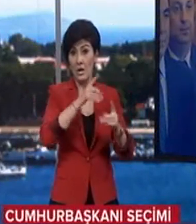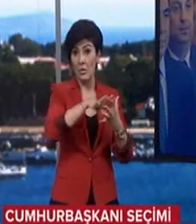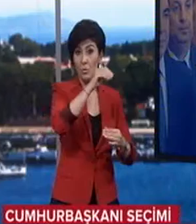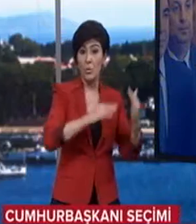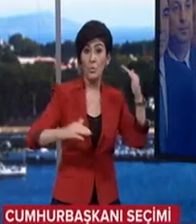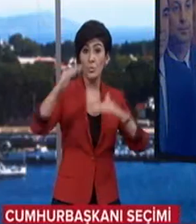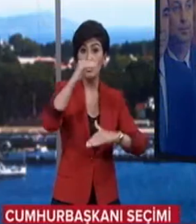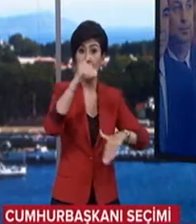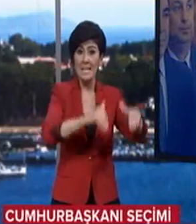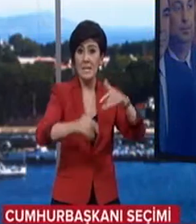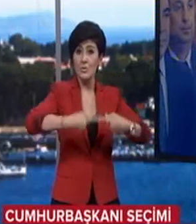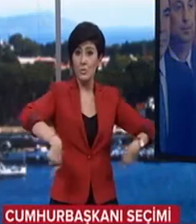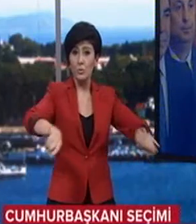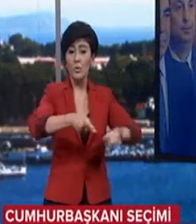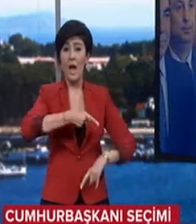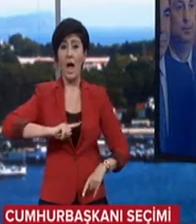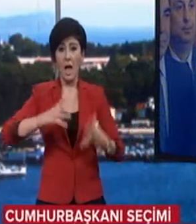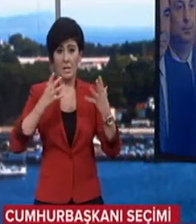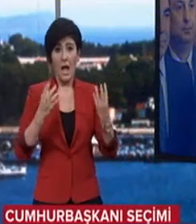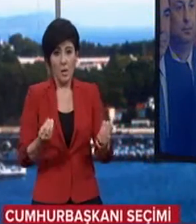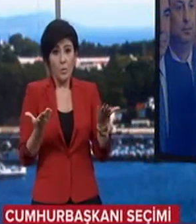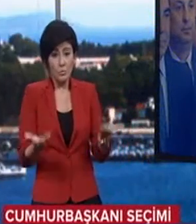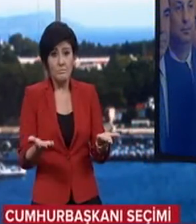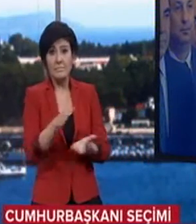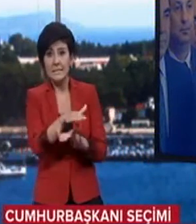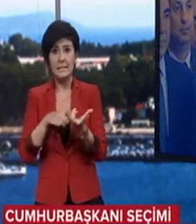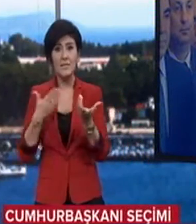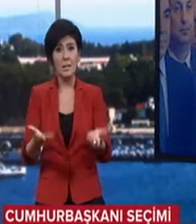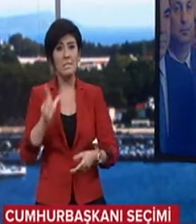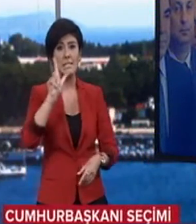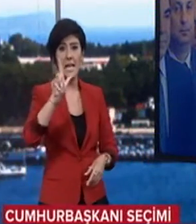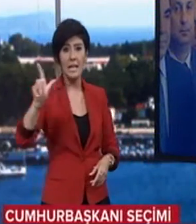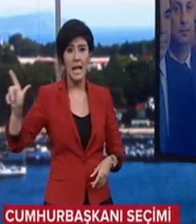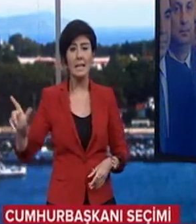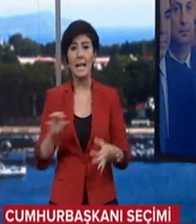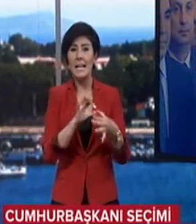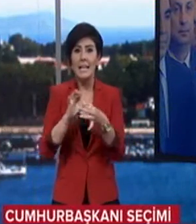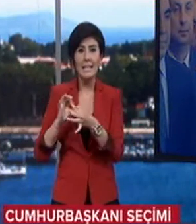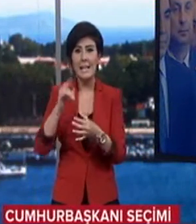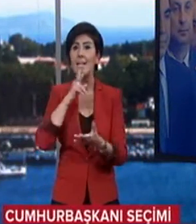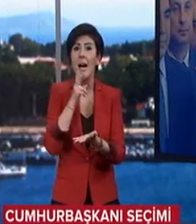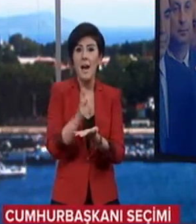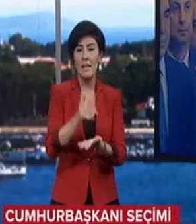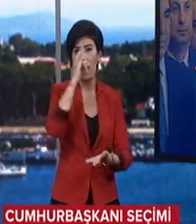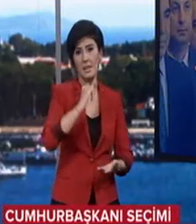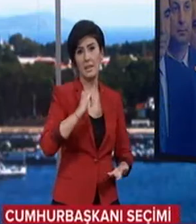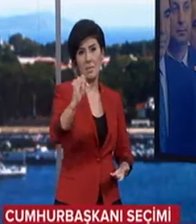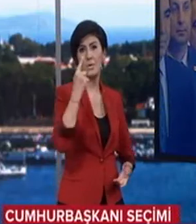yapan Kılıçdaroğlu, Yüksek Seçim Kurulu'nun aday olması durumunda istifa etmesi gerekenlerle ilgili kararına